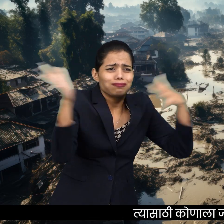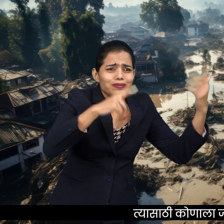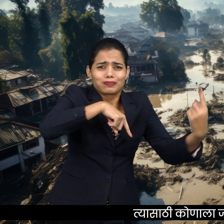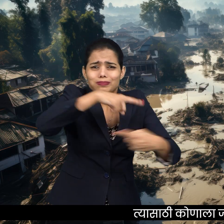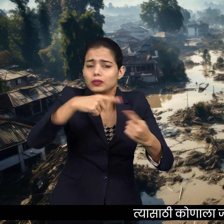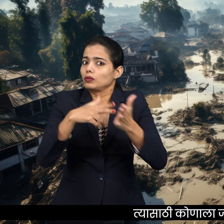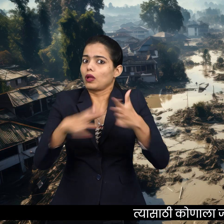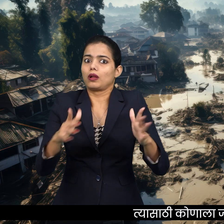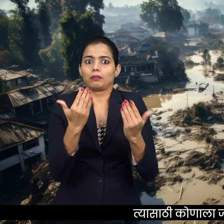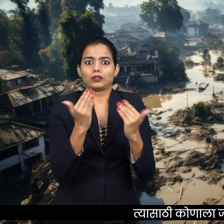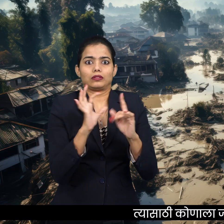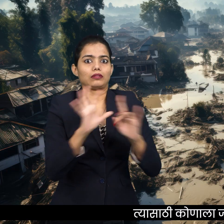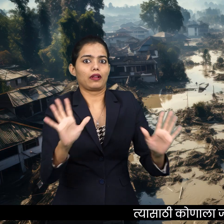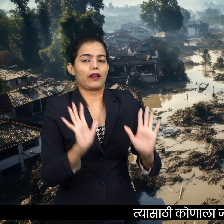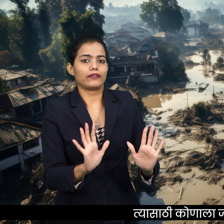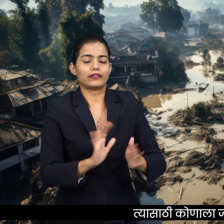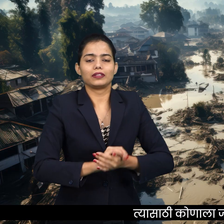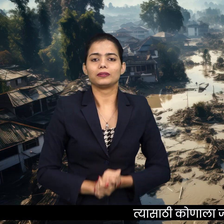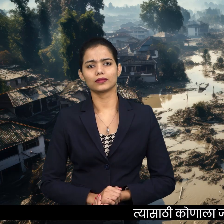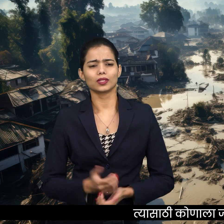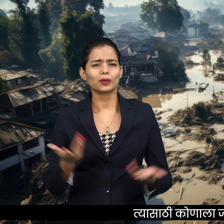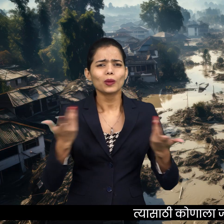त्यासाठी कोणाला जबाबदार धरायचे?